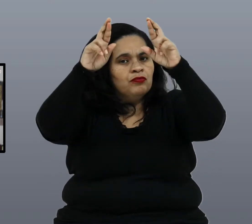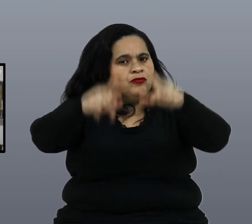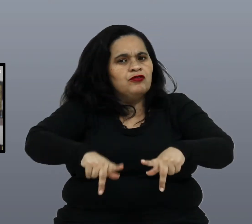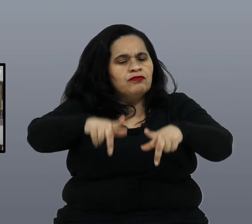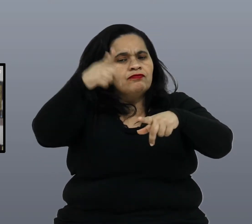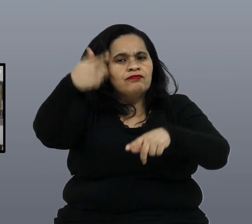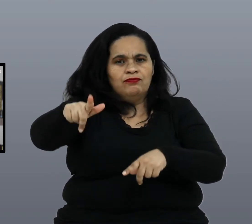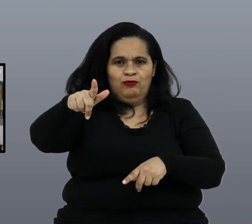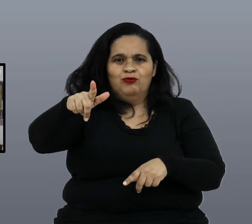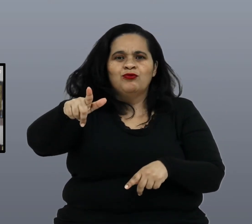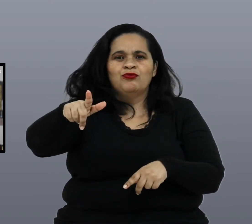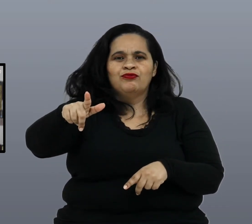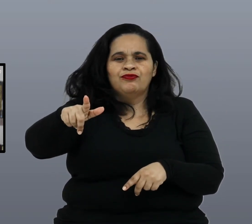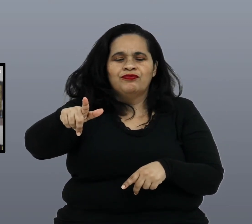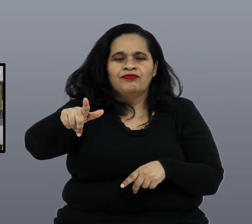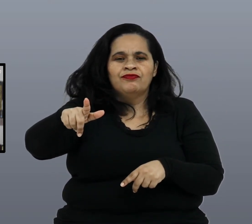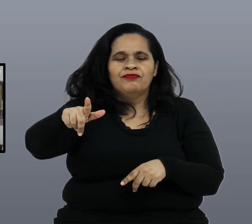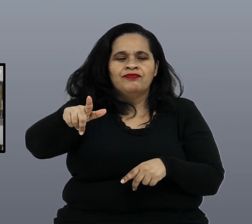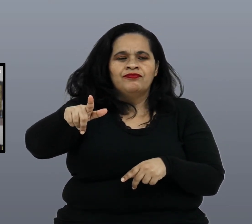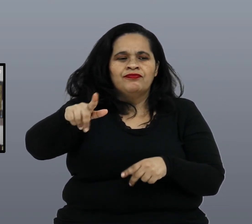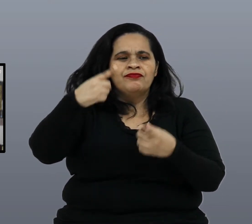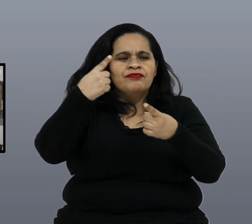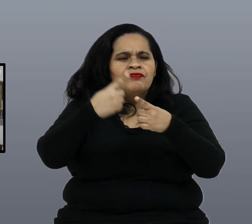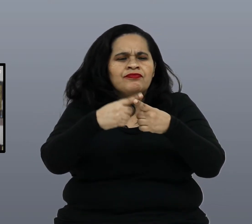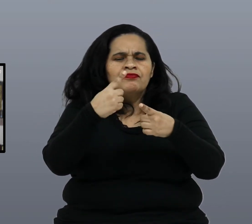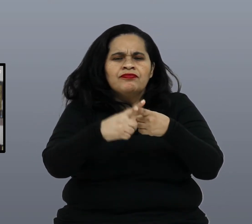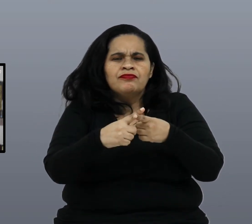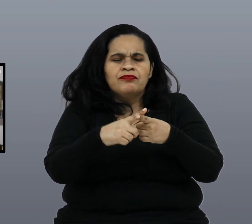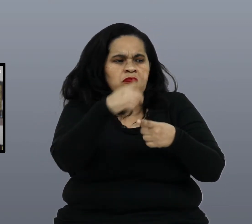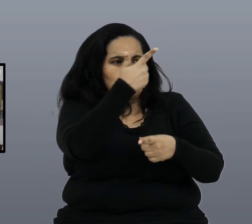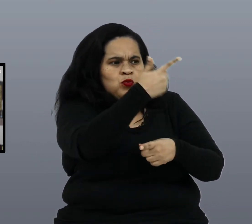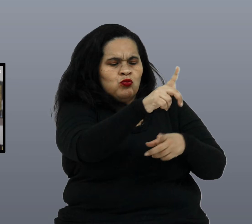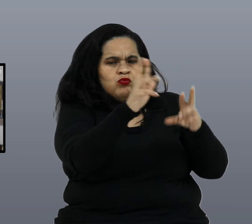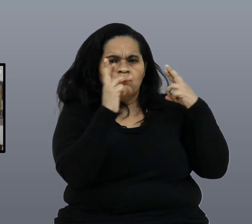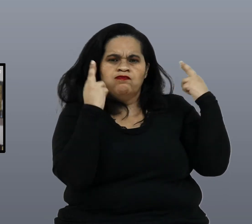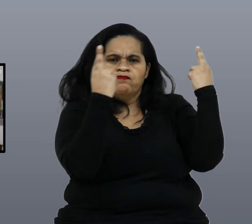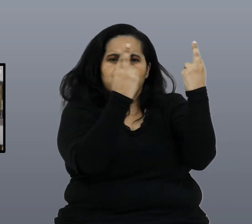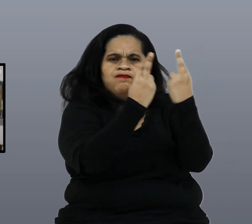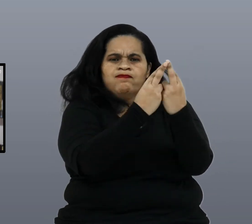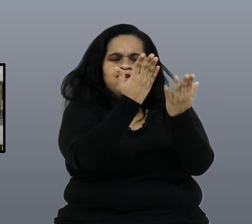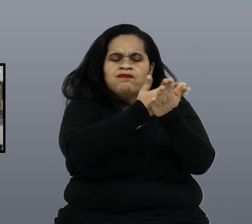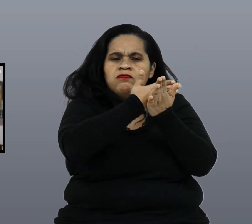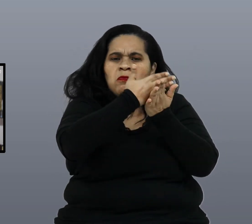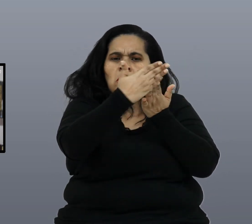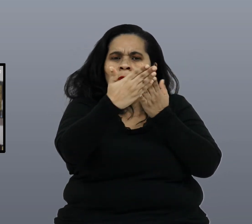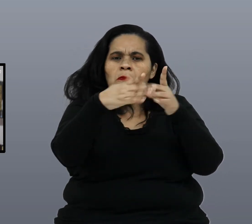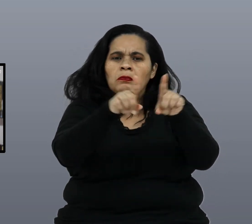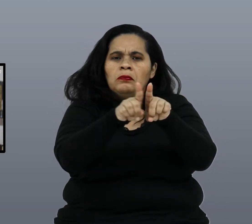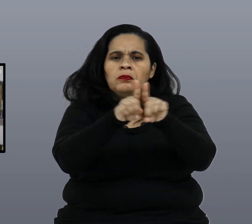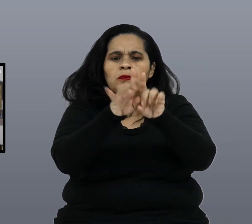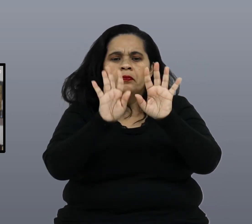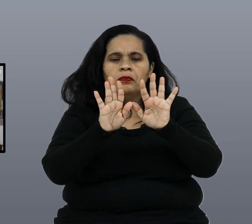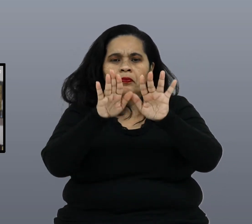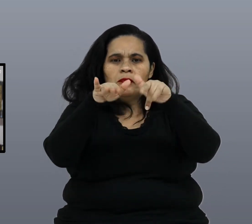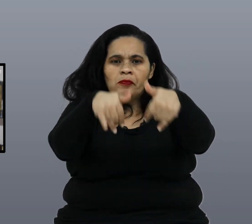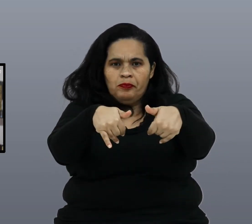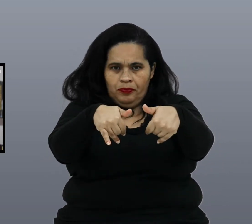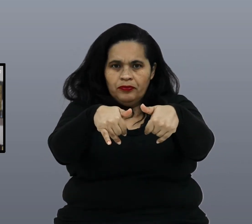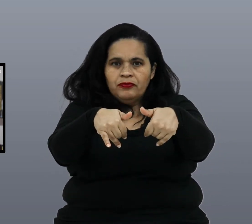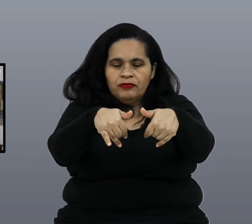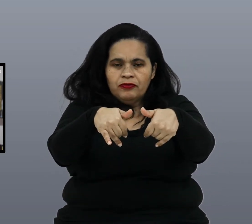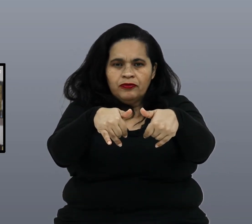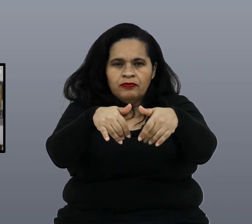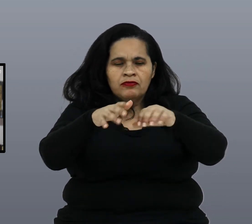os outros. Porque todos os outros têm um começo e um fim. Quando o